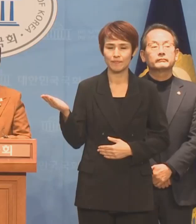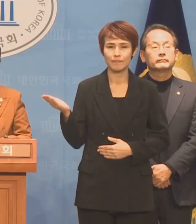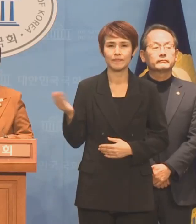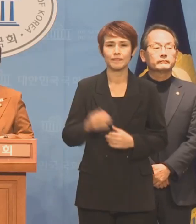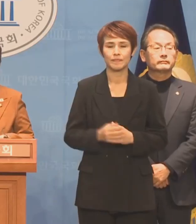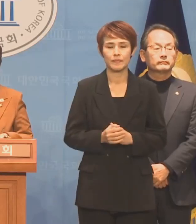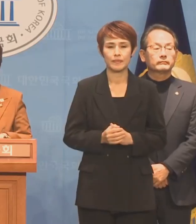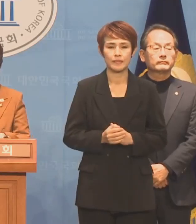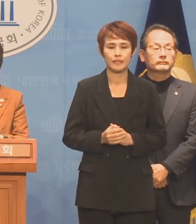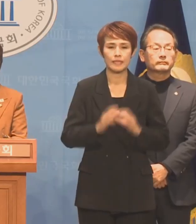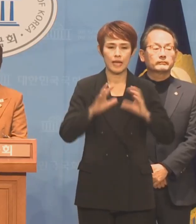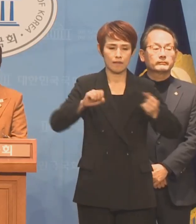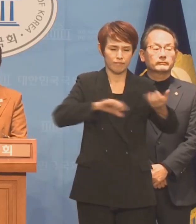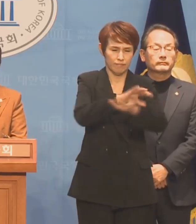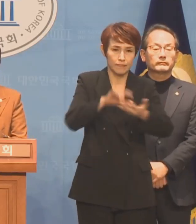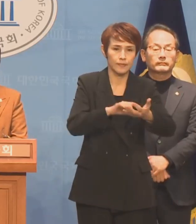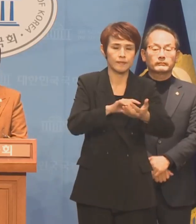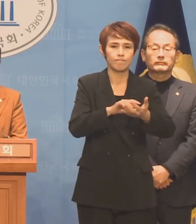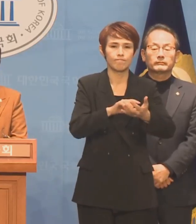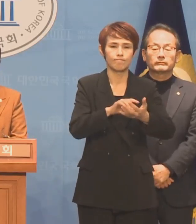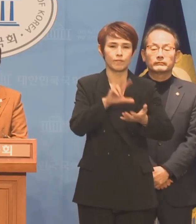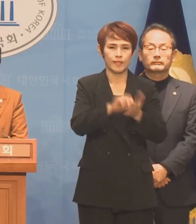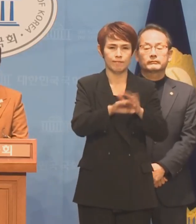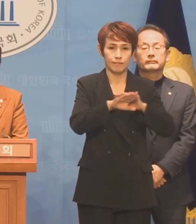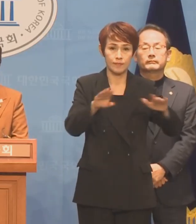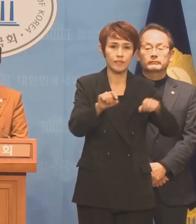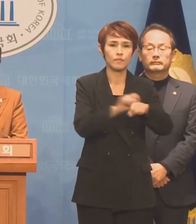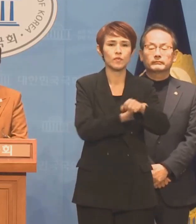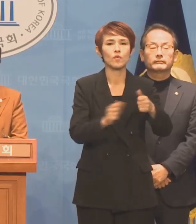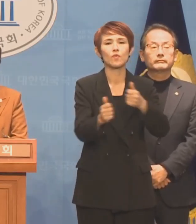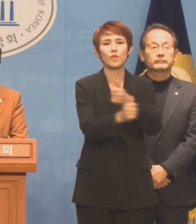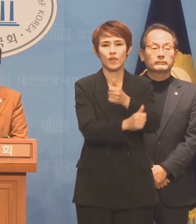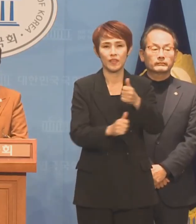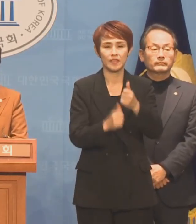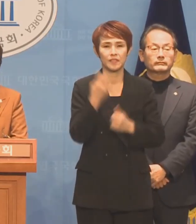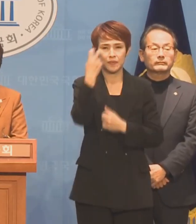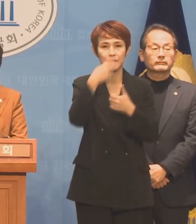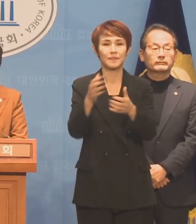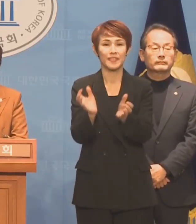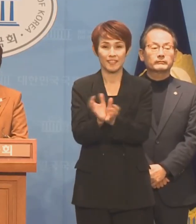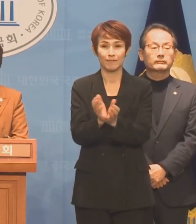내란 극복 특위 경제 상황 점검단입니다.